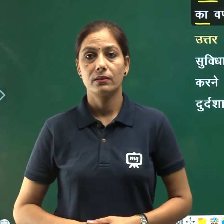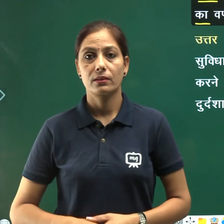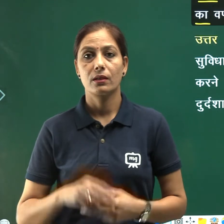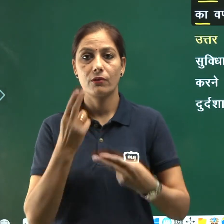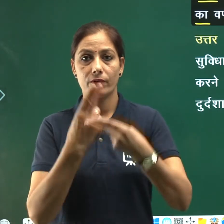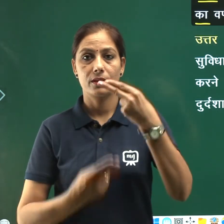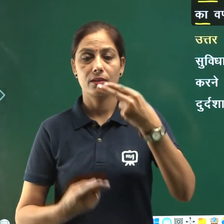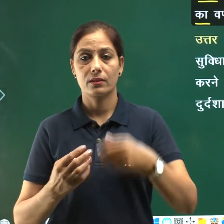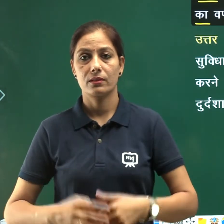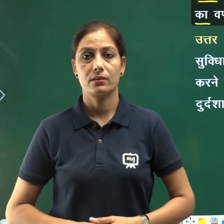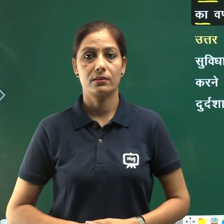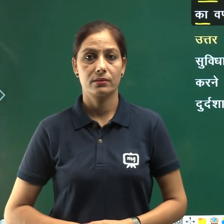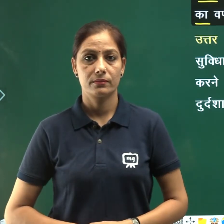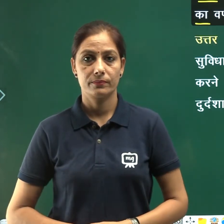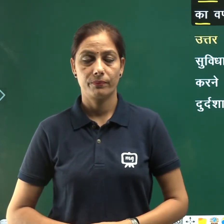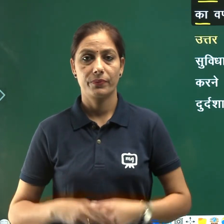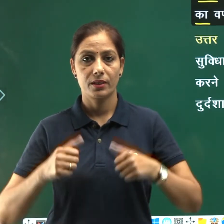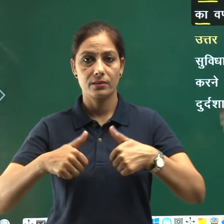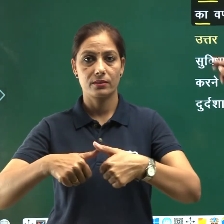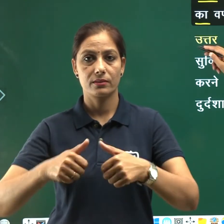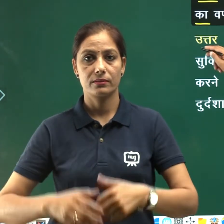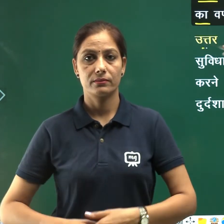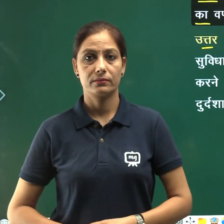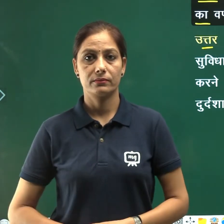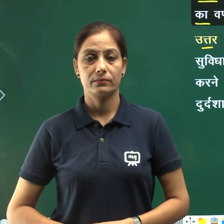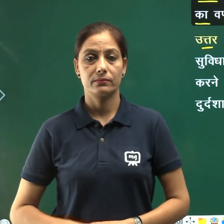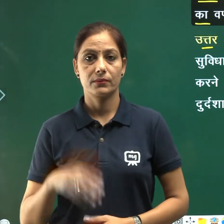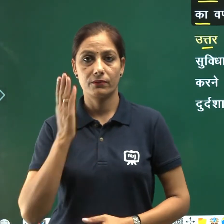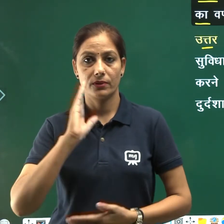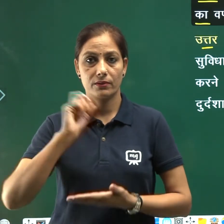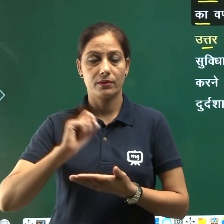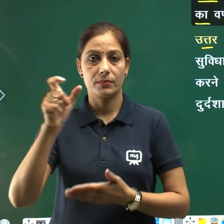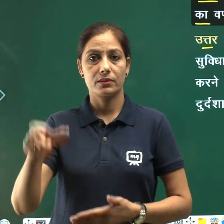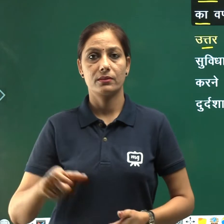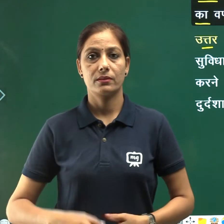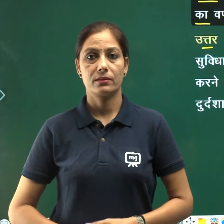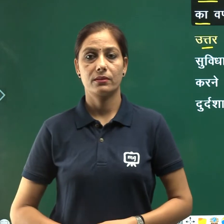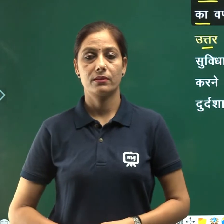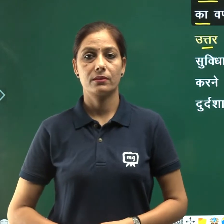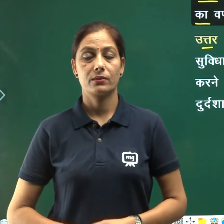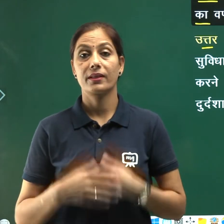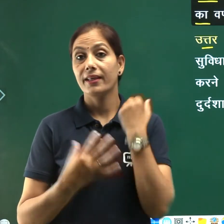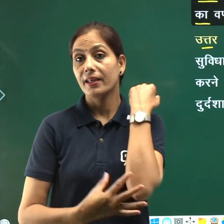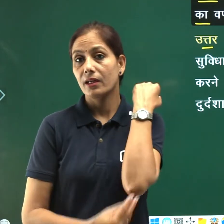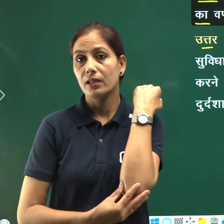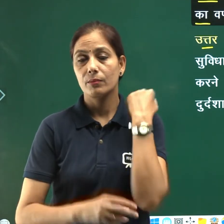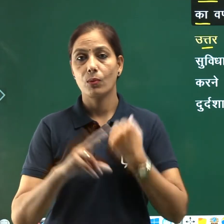वर्णन किया है? उत्तर है, कवि ने गरीब और